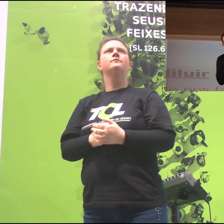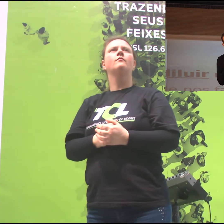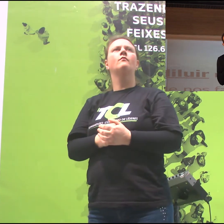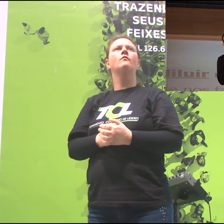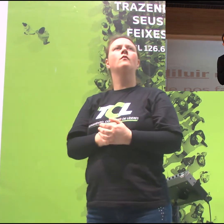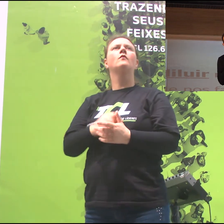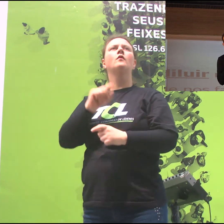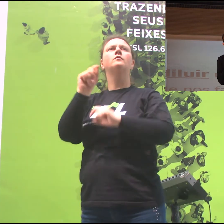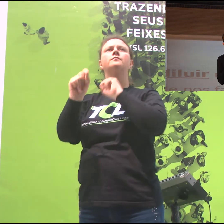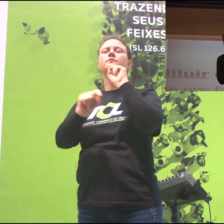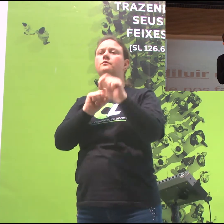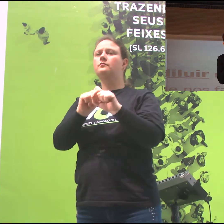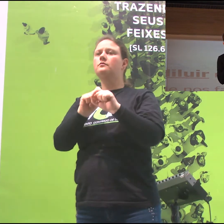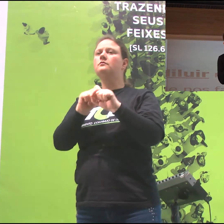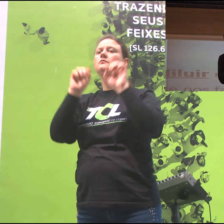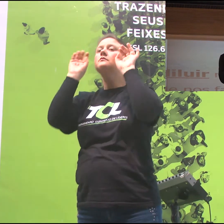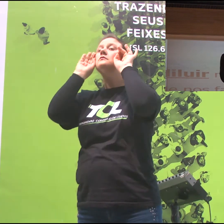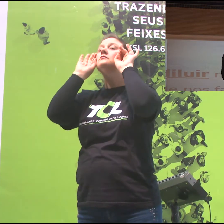com